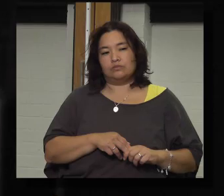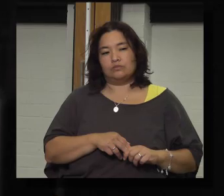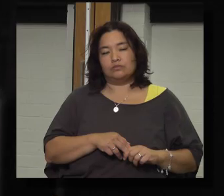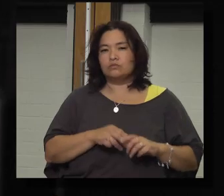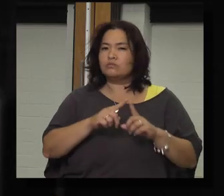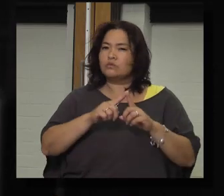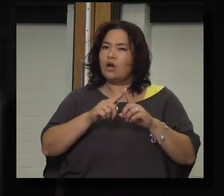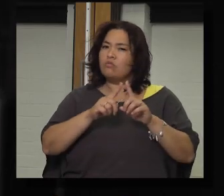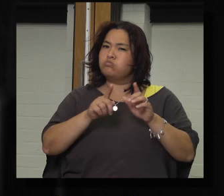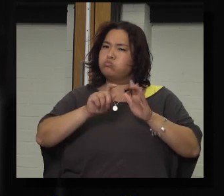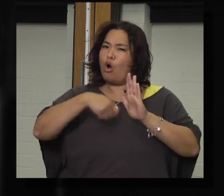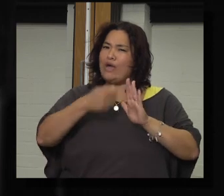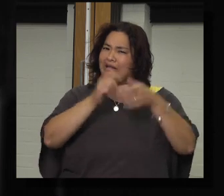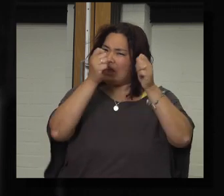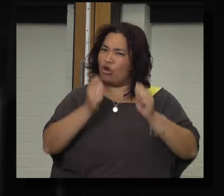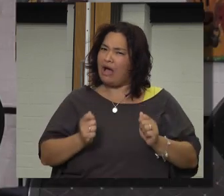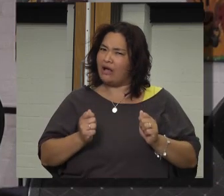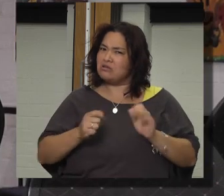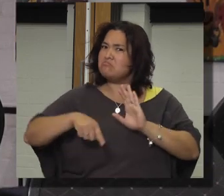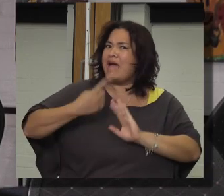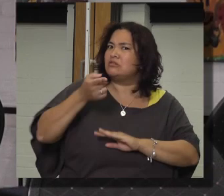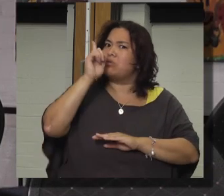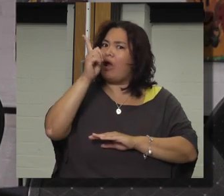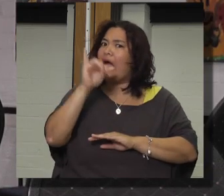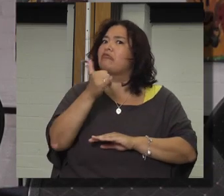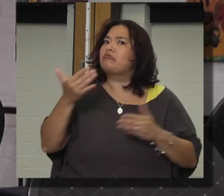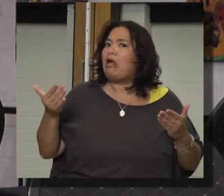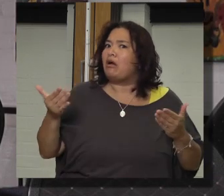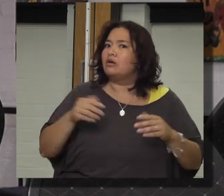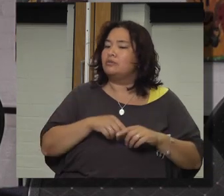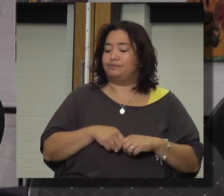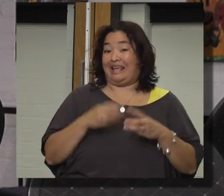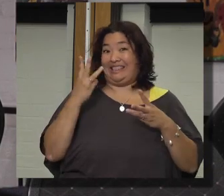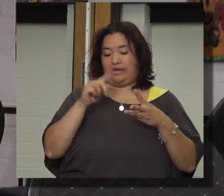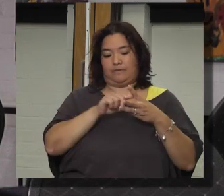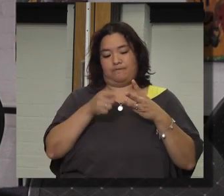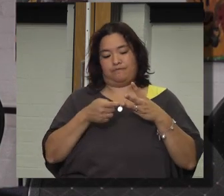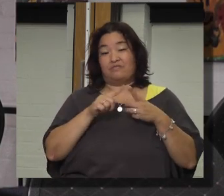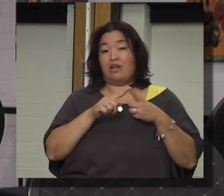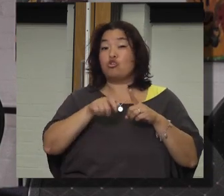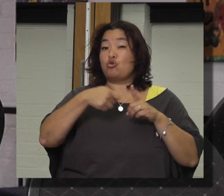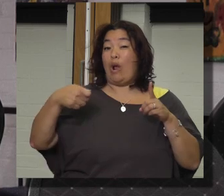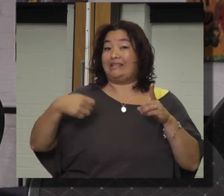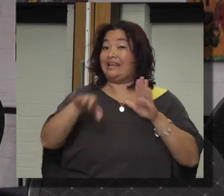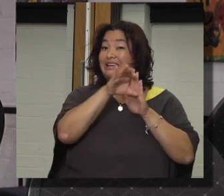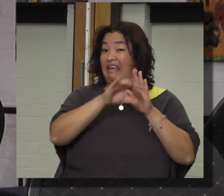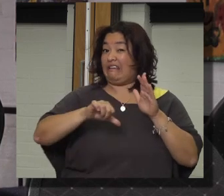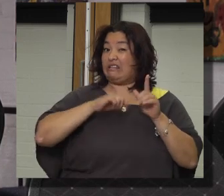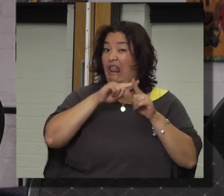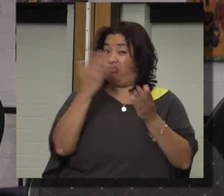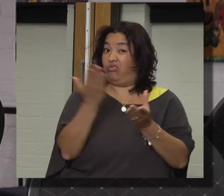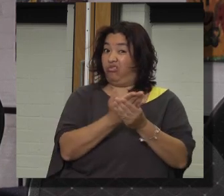Wat zijn de belangrijkste projectresultaten? Er zijn eigenlijk drie resultaten. Eén is natuurlijk